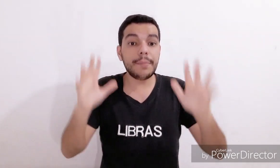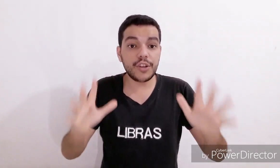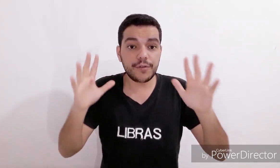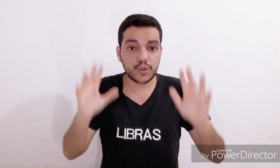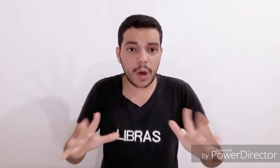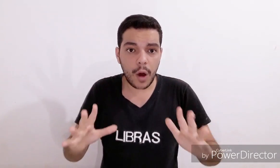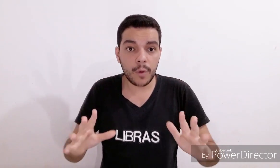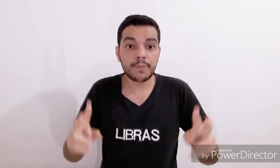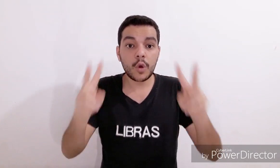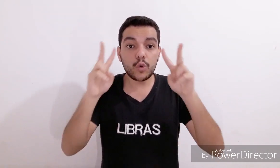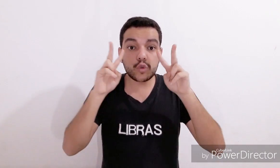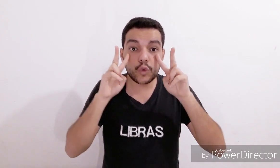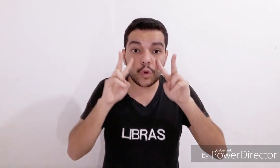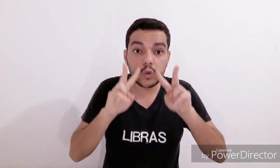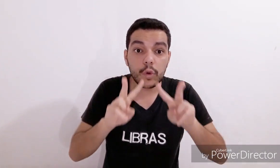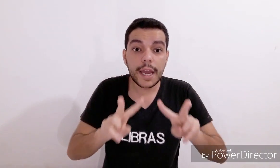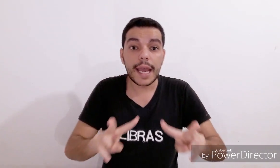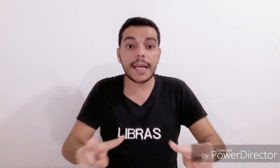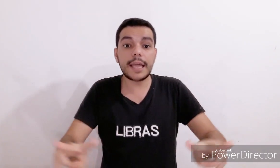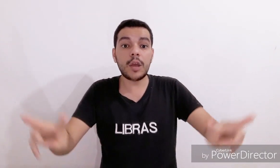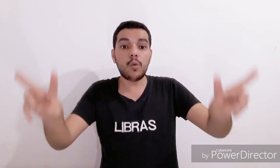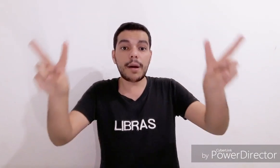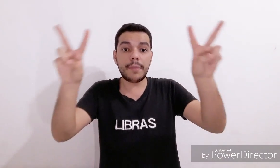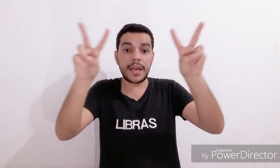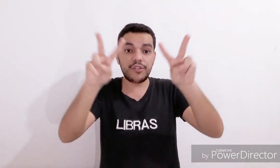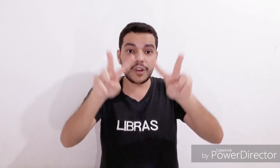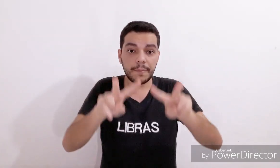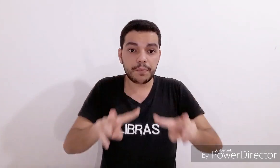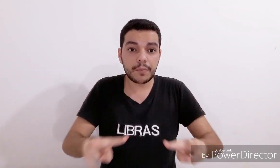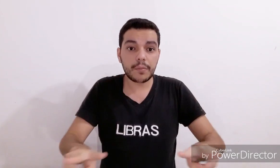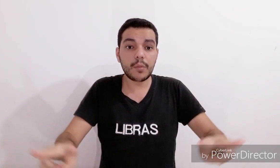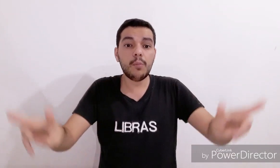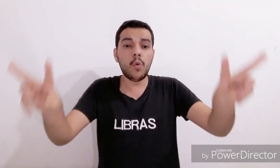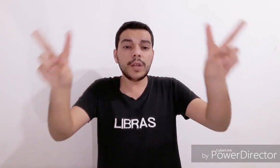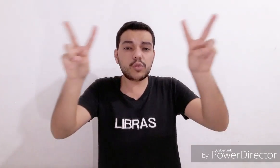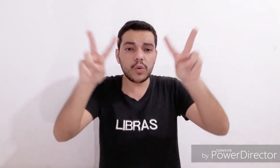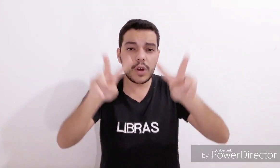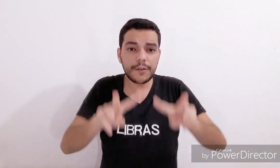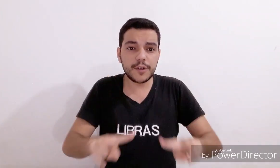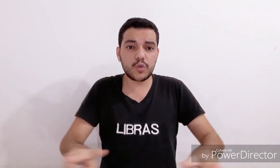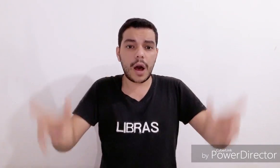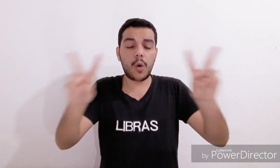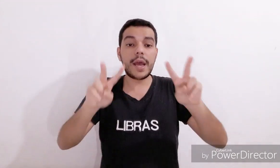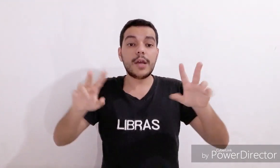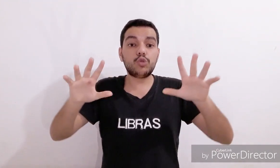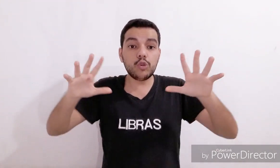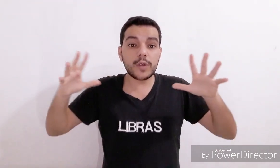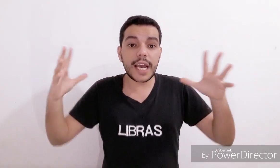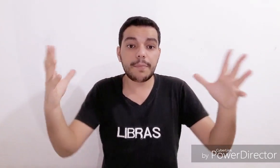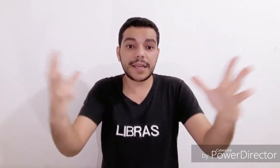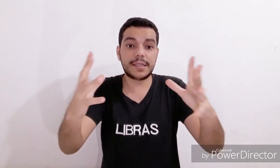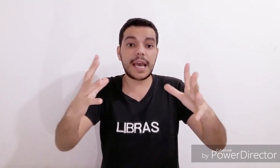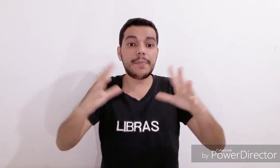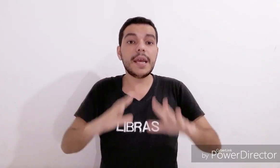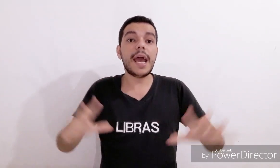puramente visual. O surdo, ele tem uma mente muito visual. Tudo que ele percebe